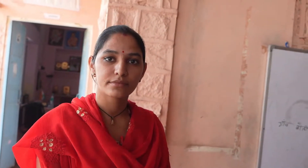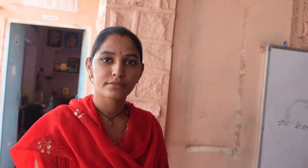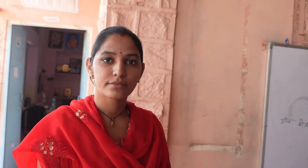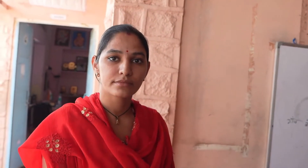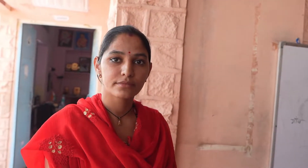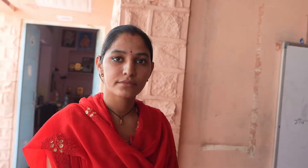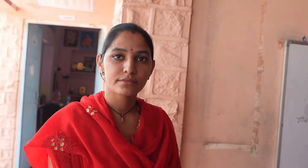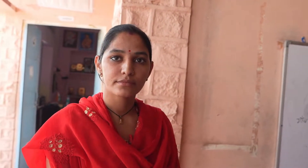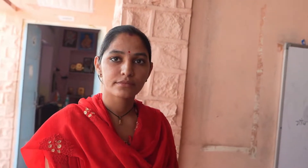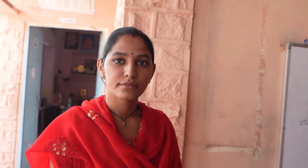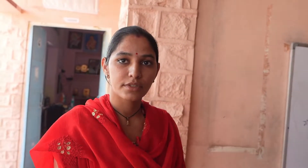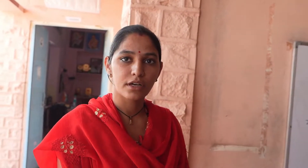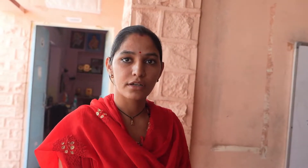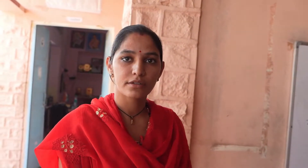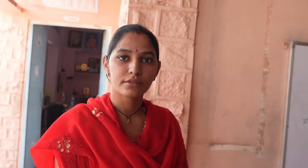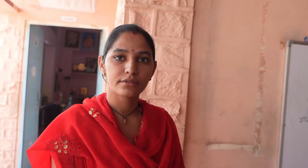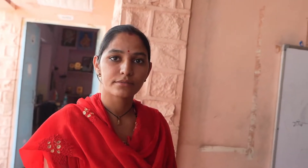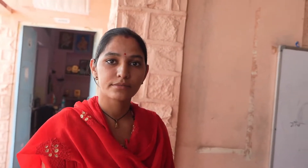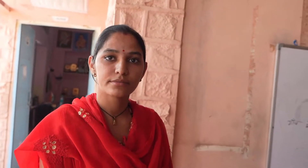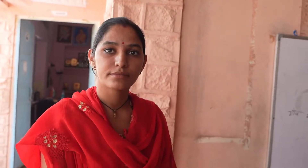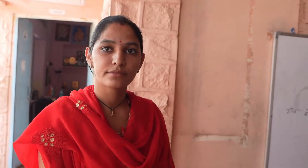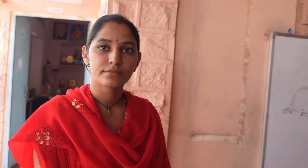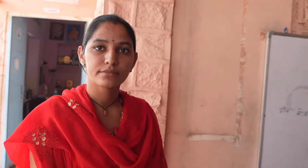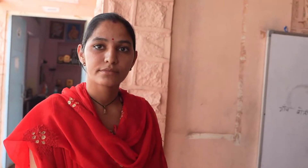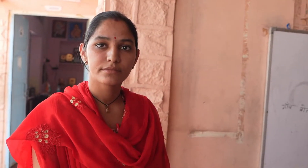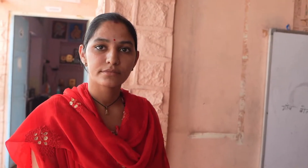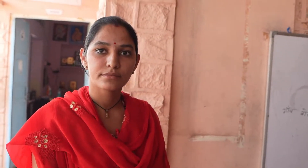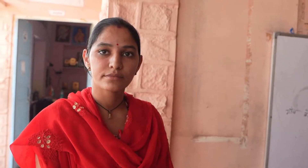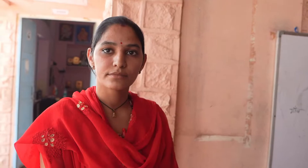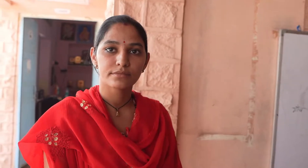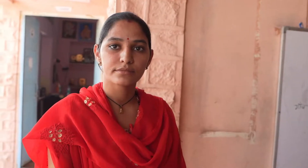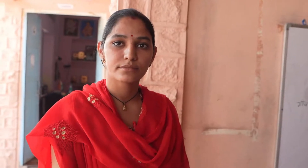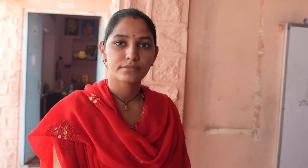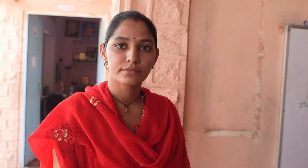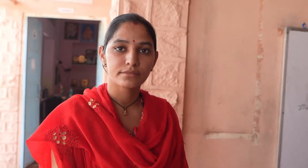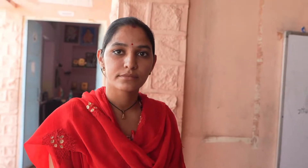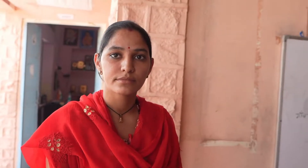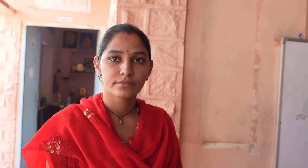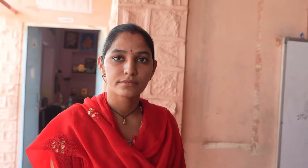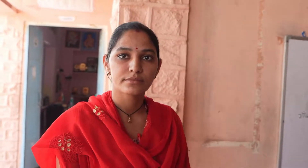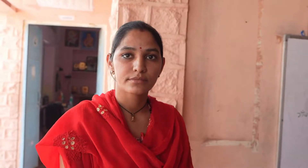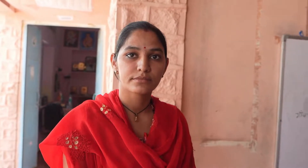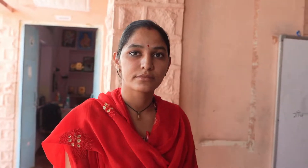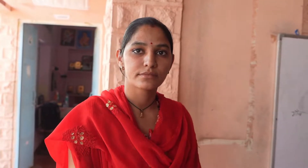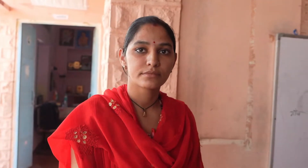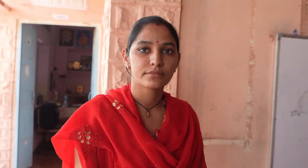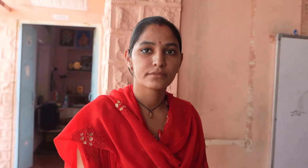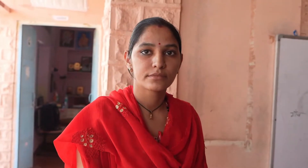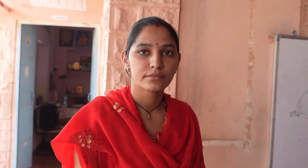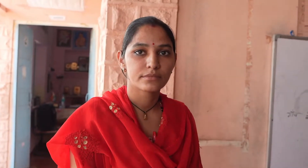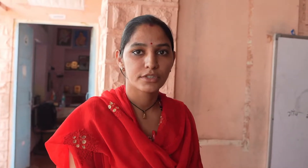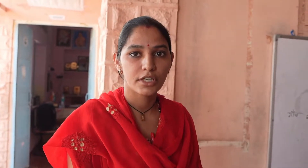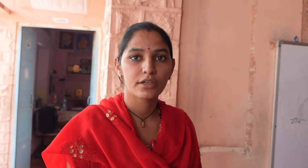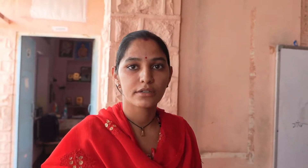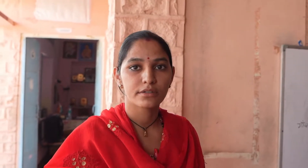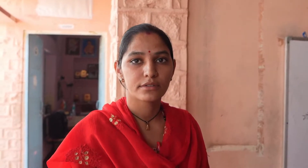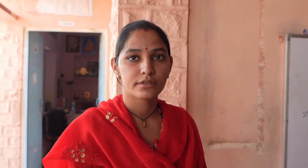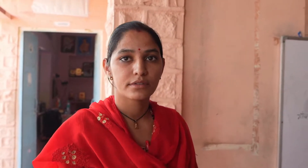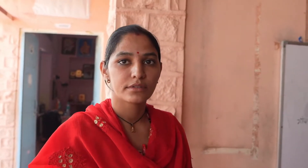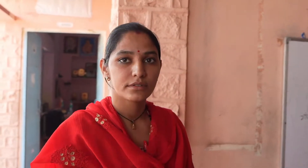जैसे इनको पढ़ा रहे हो तो ये इनके दैनिक जीवन में काम आएगा या फिर आगे इसकी कोई जॉब भी लगती है या फिर व्यवसायिक रूप से कुछ होगा